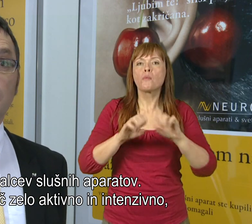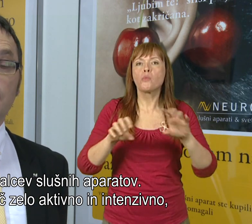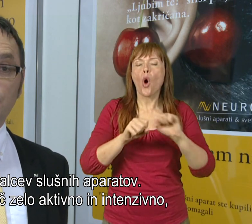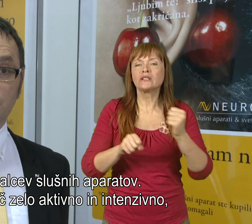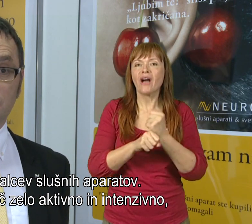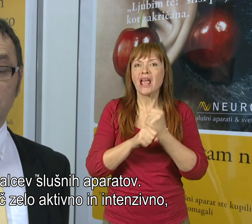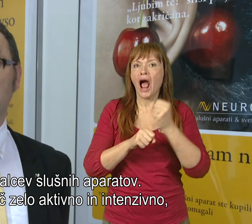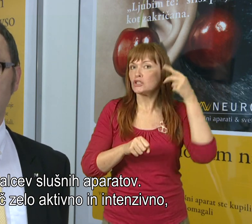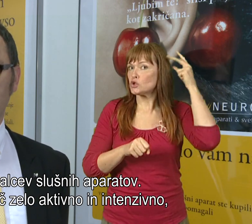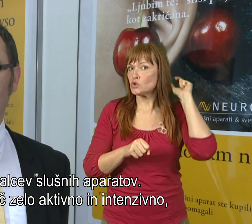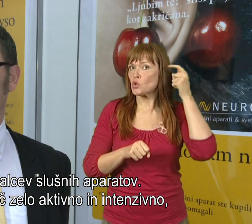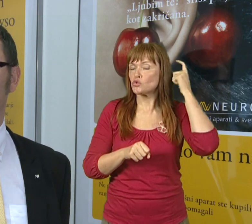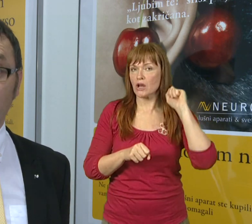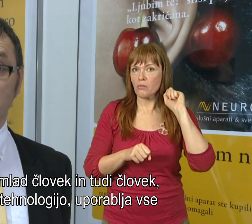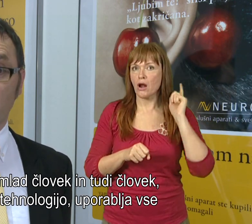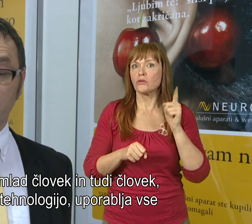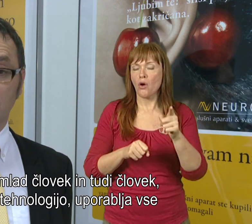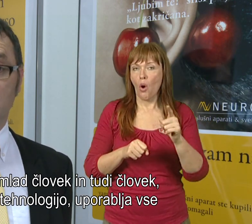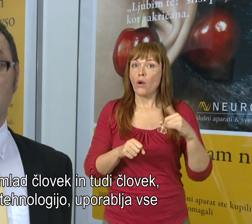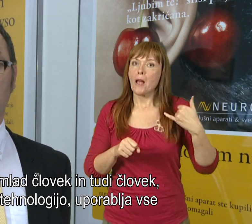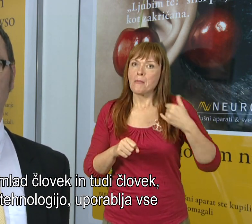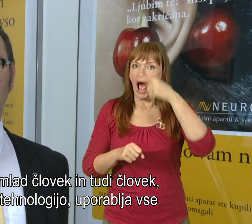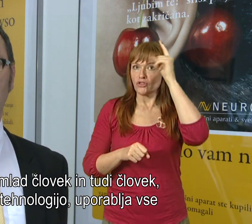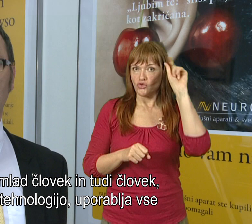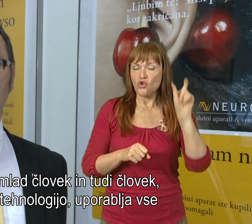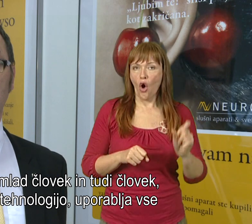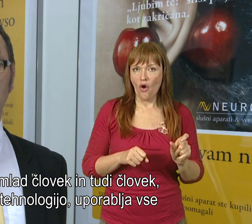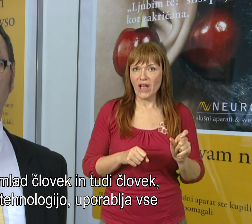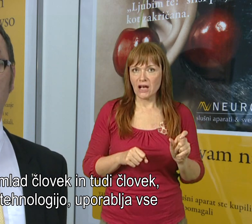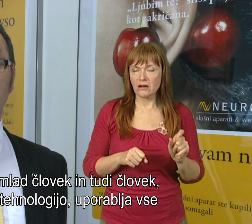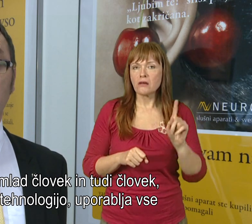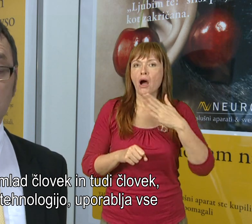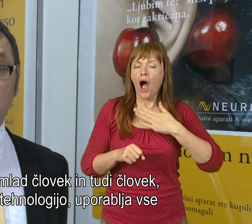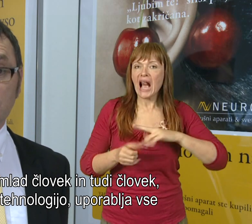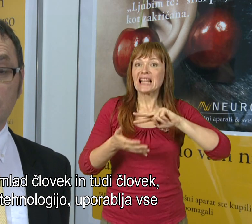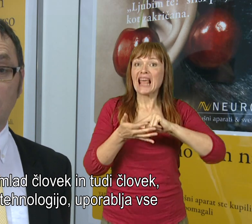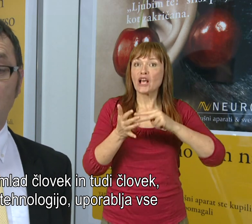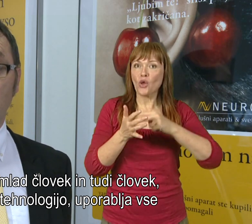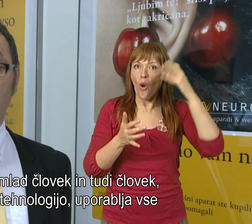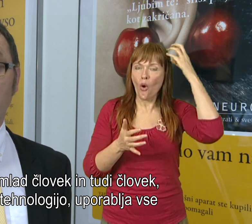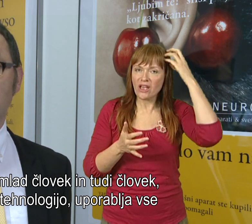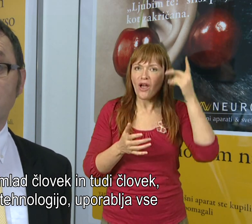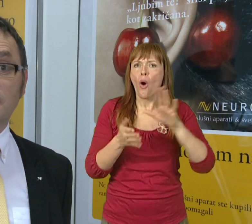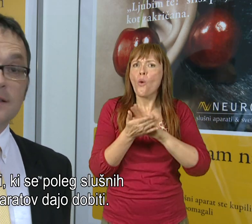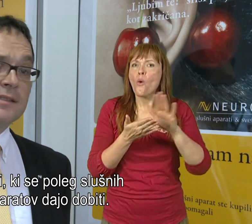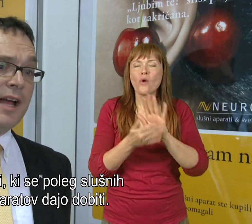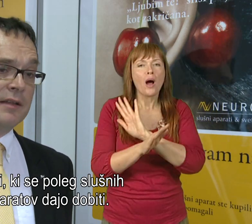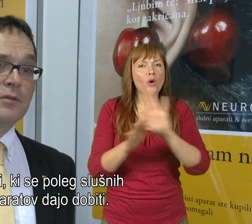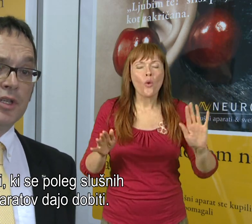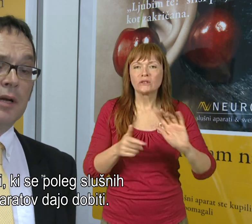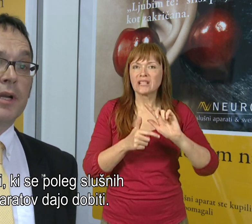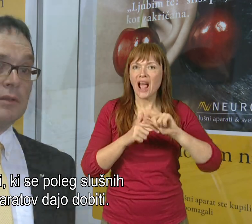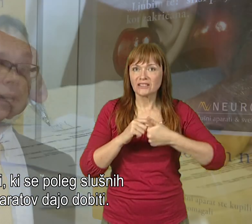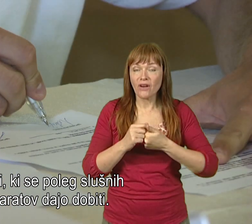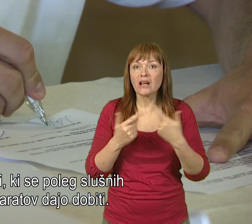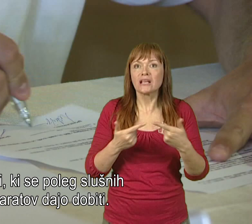zelo aktivno in intenzivno, ker je pač mlad človek in tudi človek, ki ima rad tehnologijo, uporablja vse stvari, ki se zraven